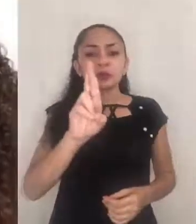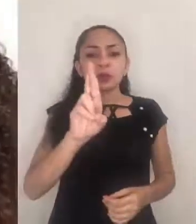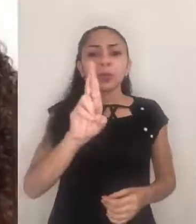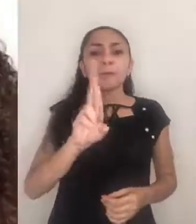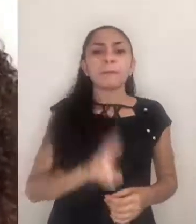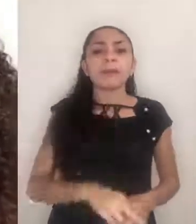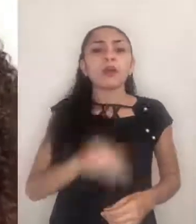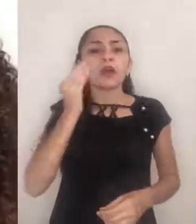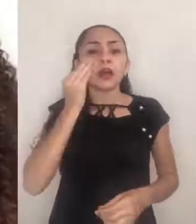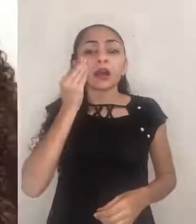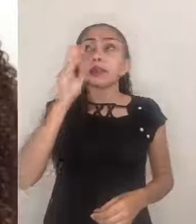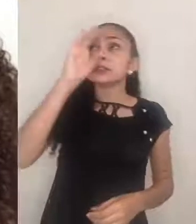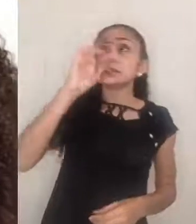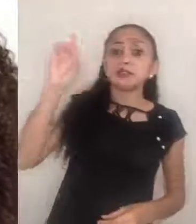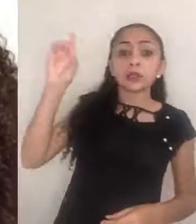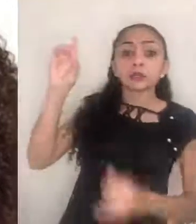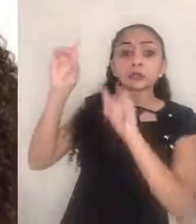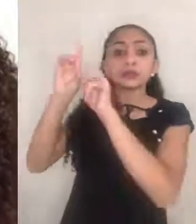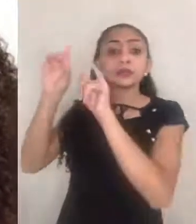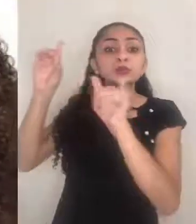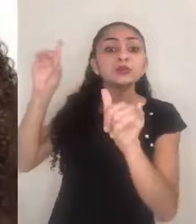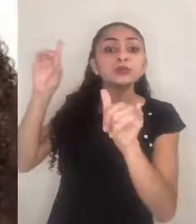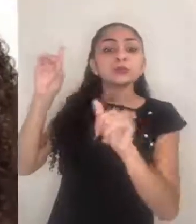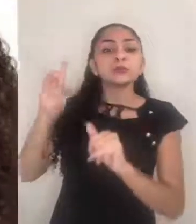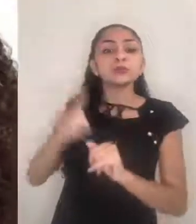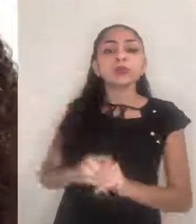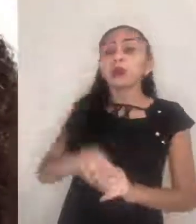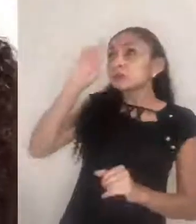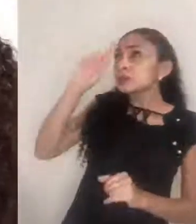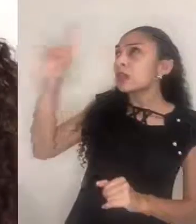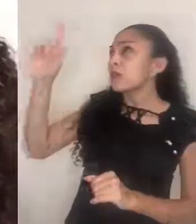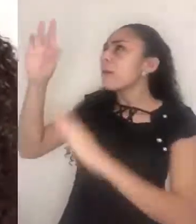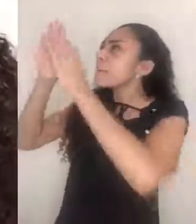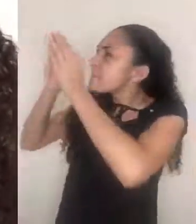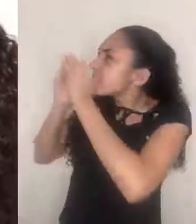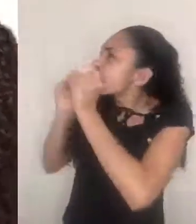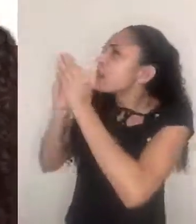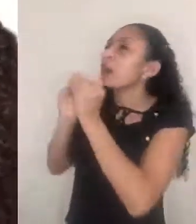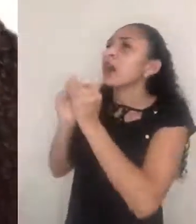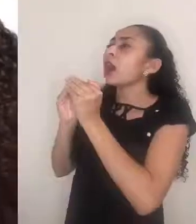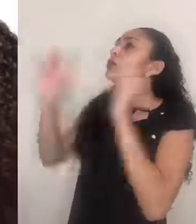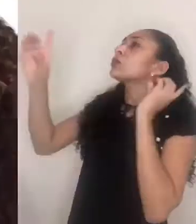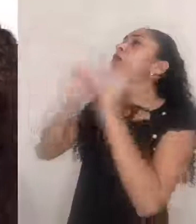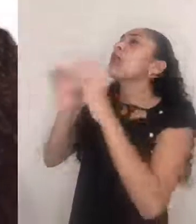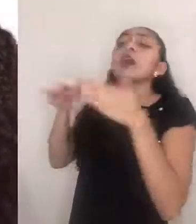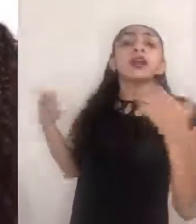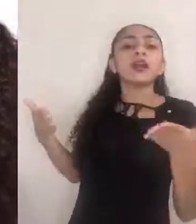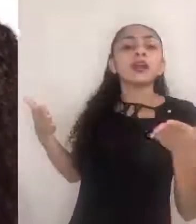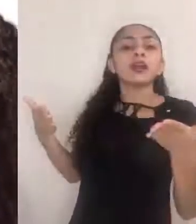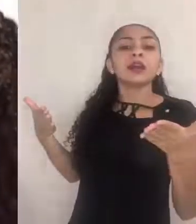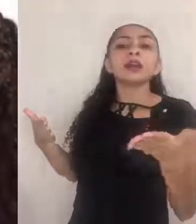do profeta Jeremias, por exemplo, nós encontramos o Senhor nos dizendo: buscar-me-eis e me achareis quando